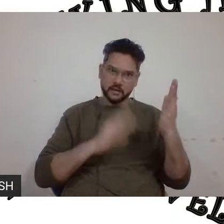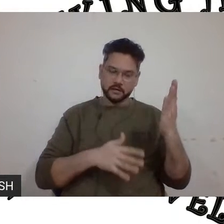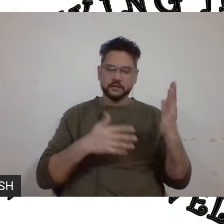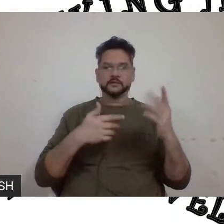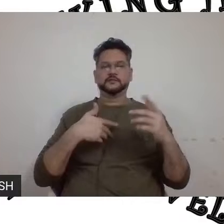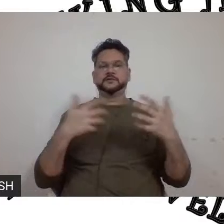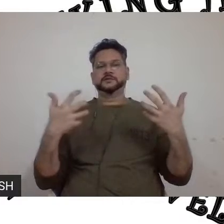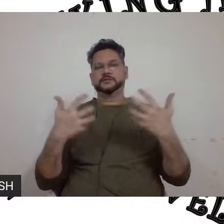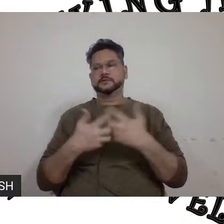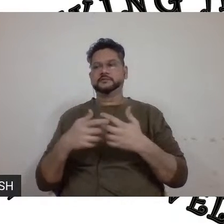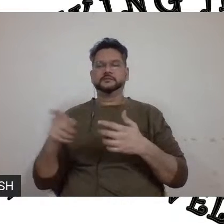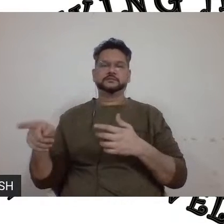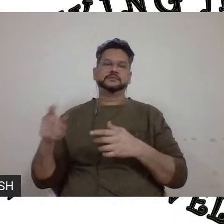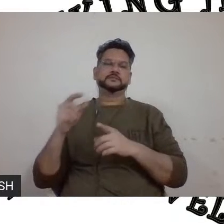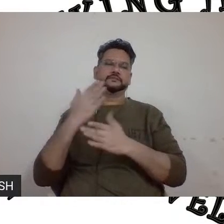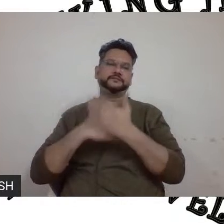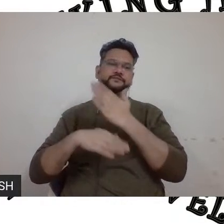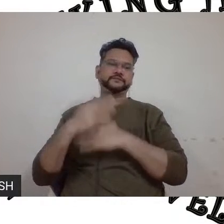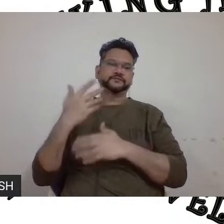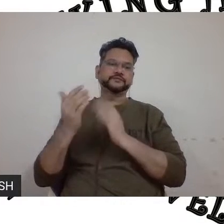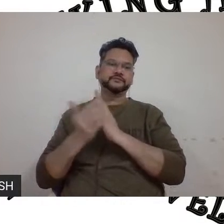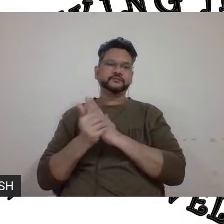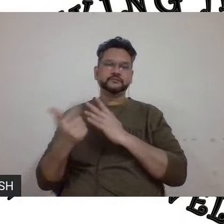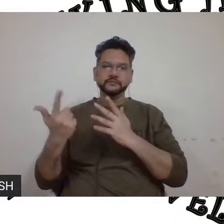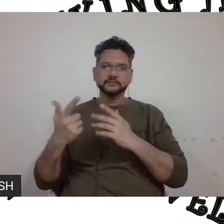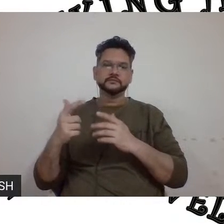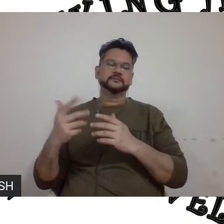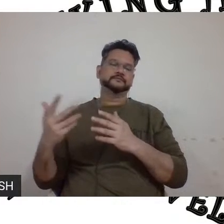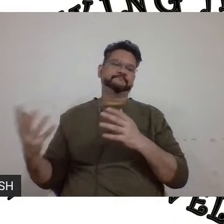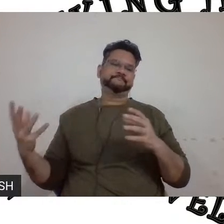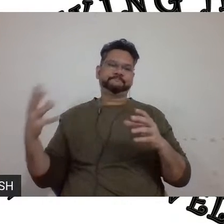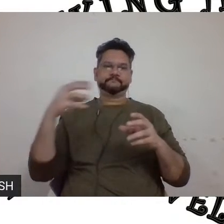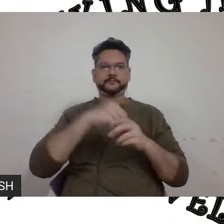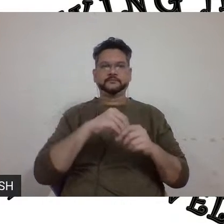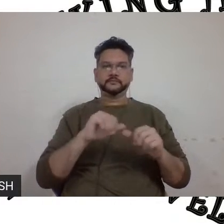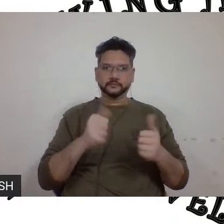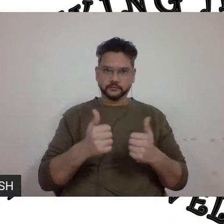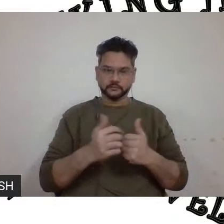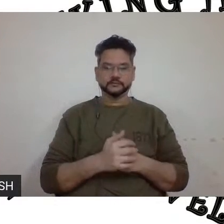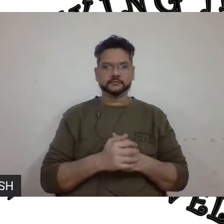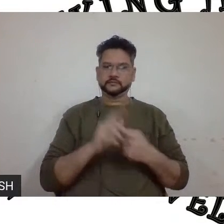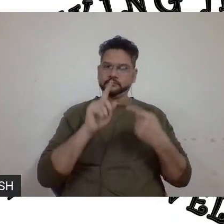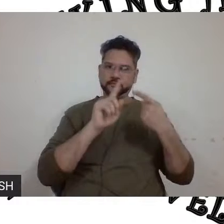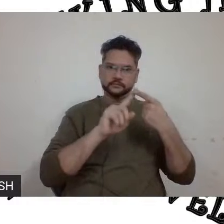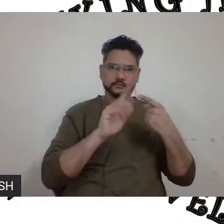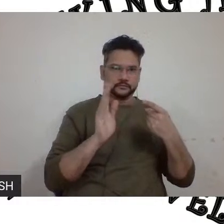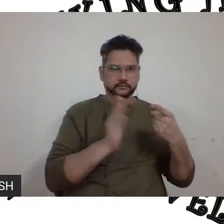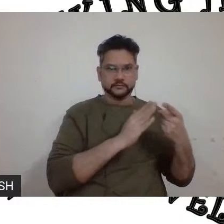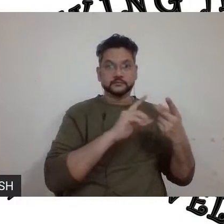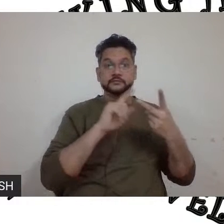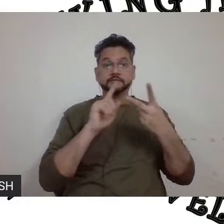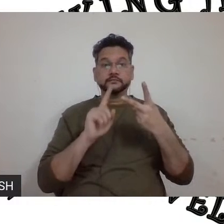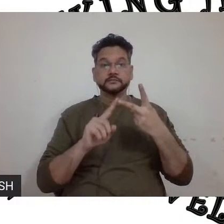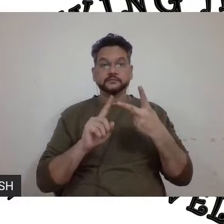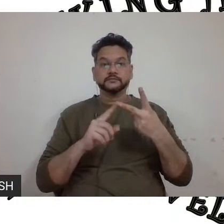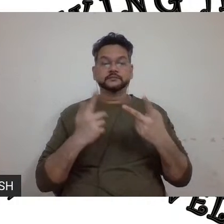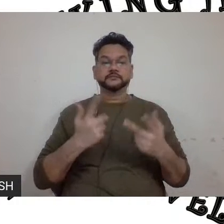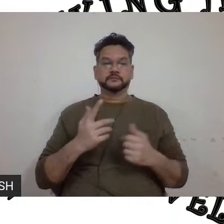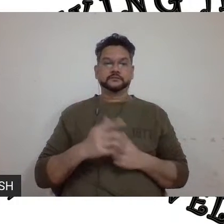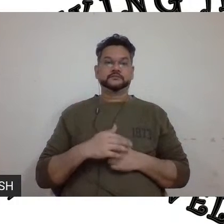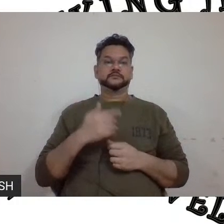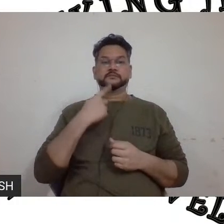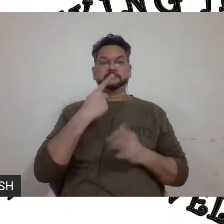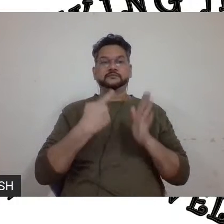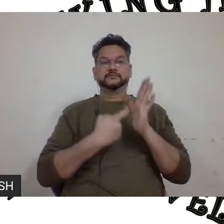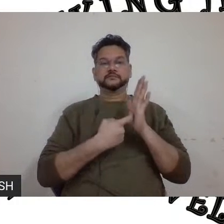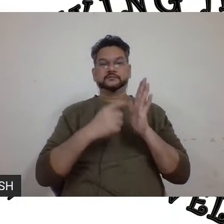गई। दूसरी बात अगर मैं कहूँ तो दूसरा चीज होता है जिसे हम कहते हैं रोस्टर। रिजर्वेशन